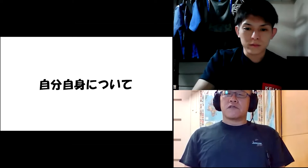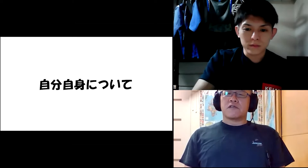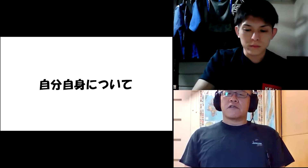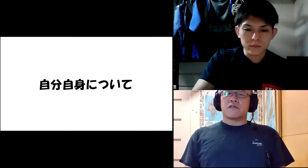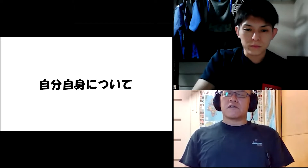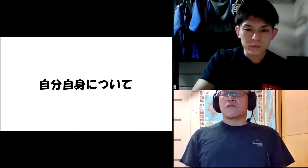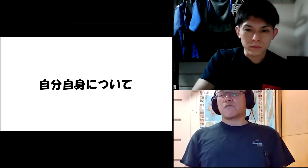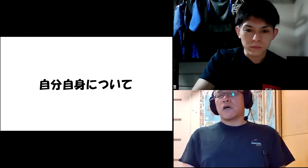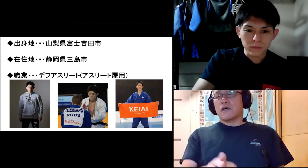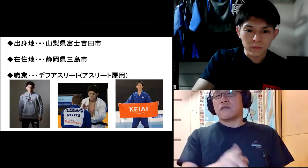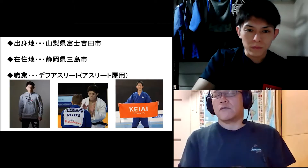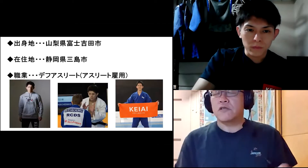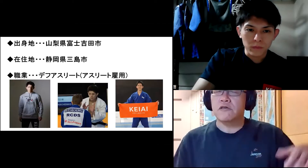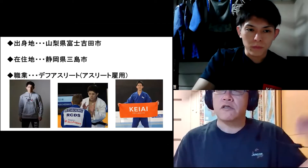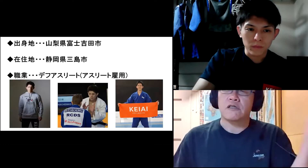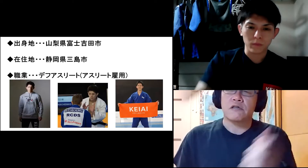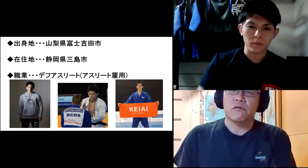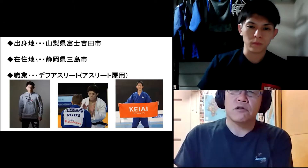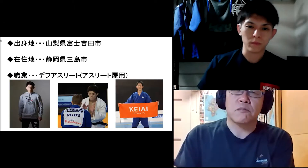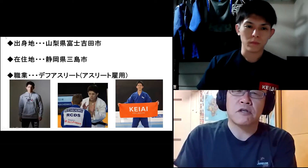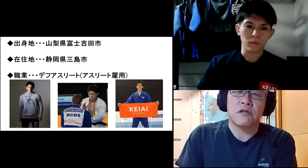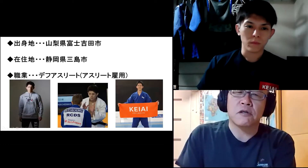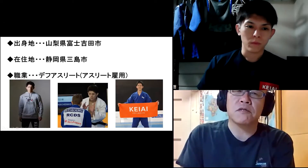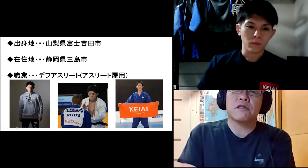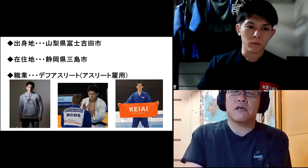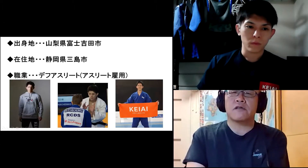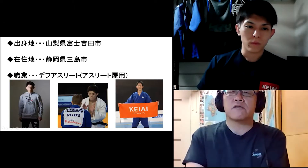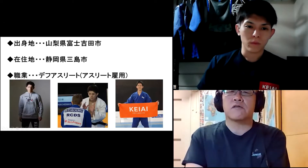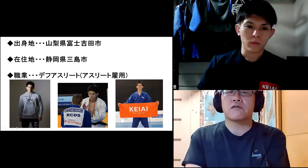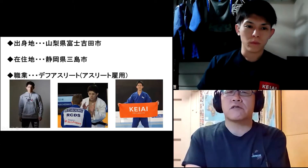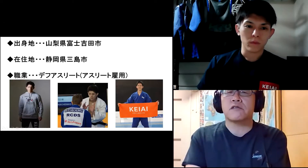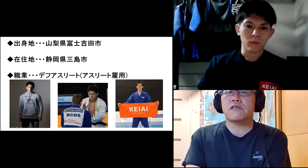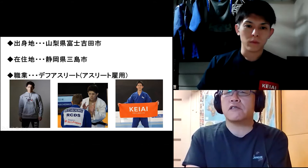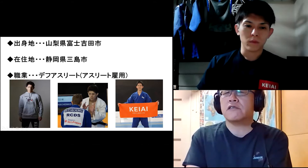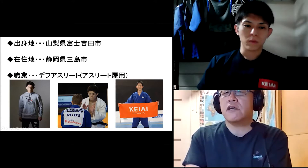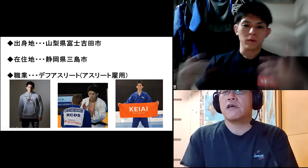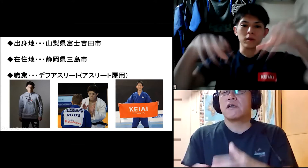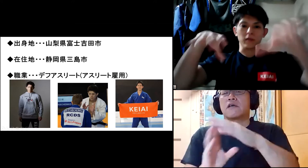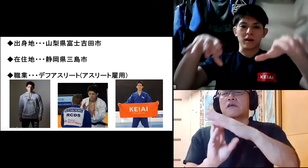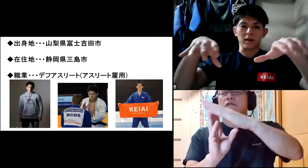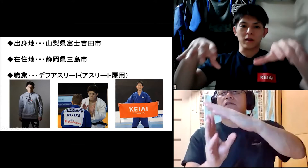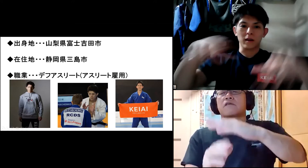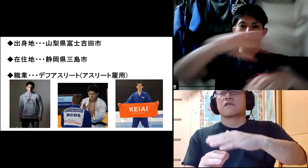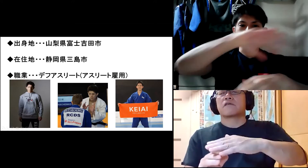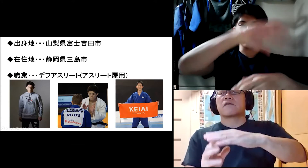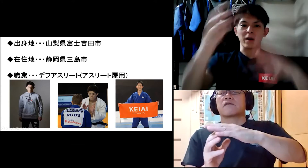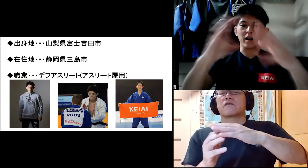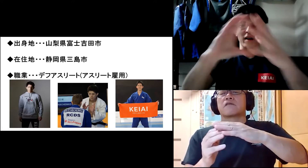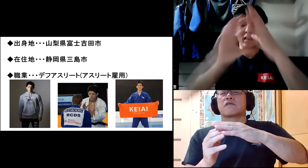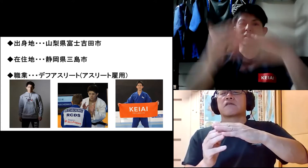自分自身、自分についてですね、ちょっとご説明させていただきます。出身地ですね。